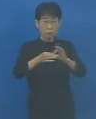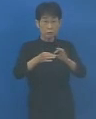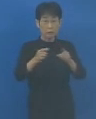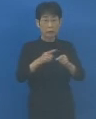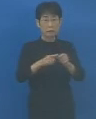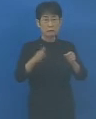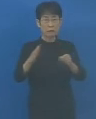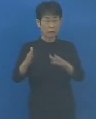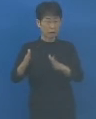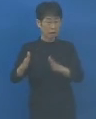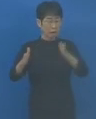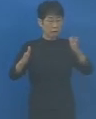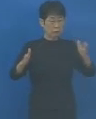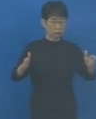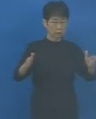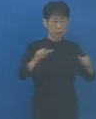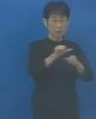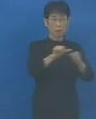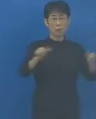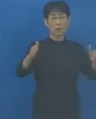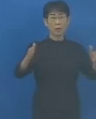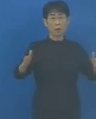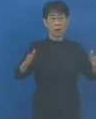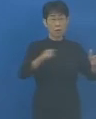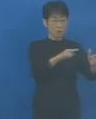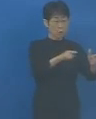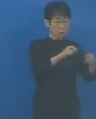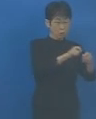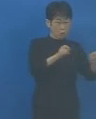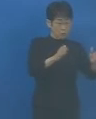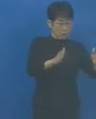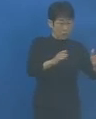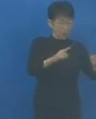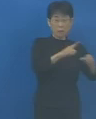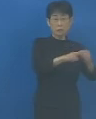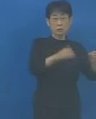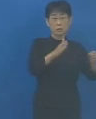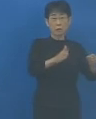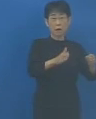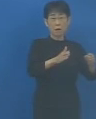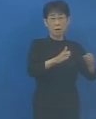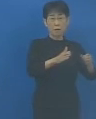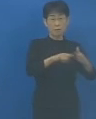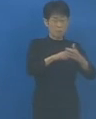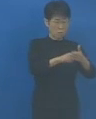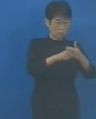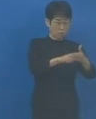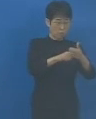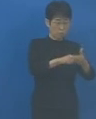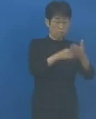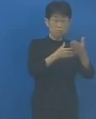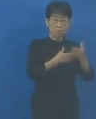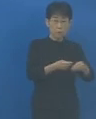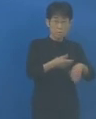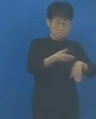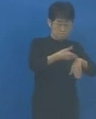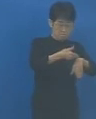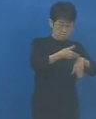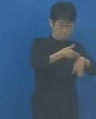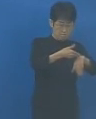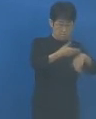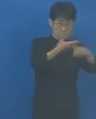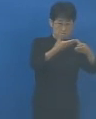の延期というものをむしろ力に変えまして大きな成長をこの1年も遂げてしっか